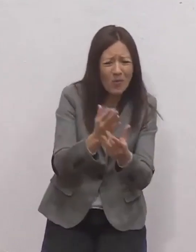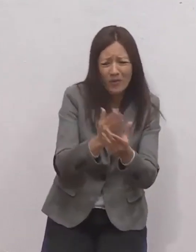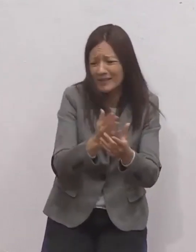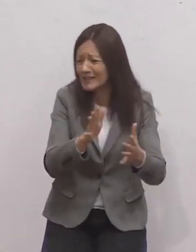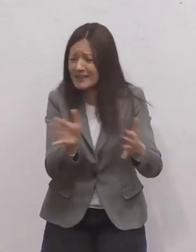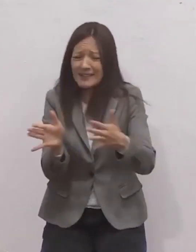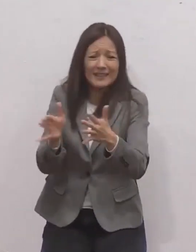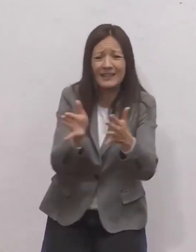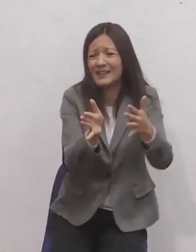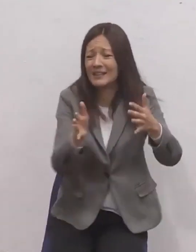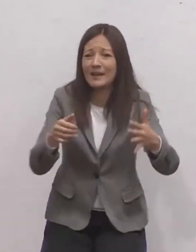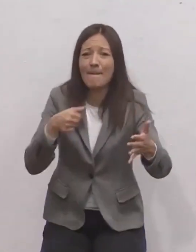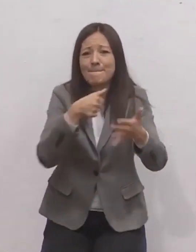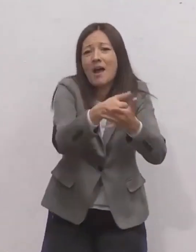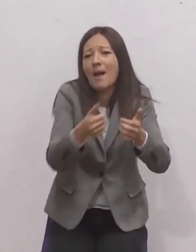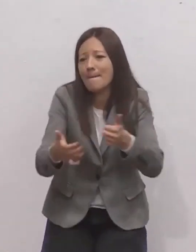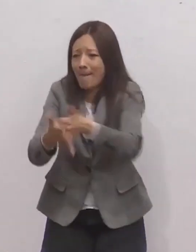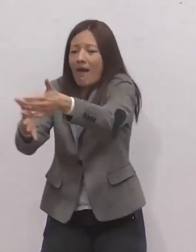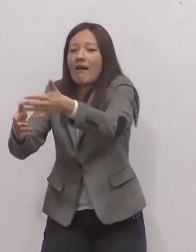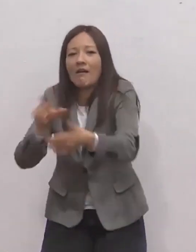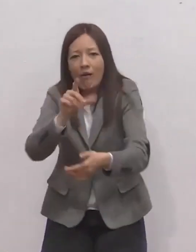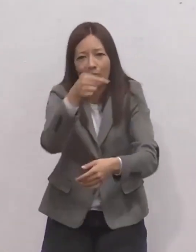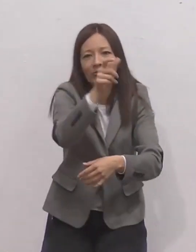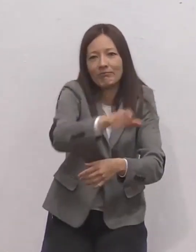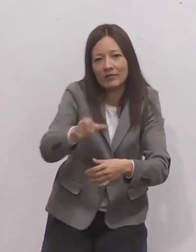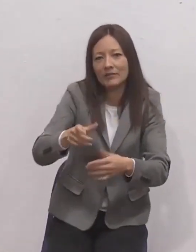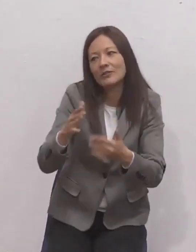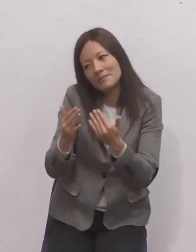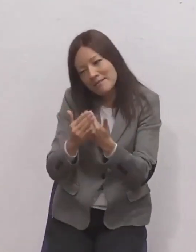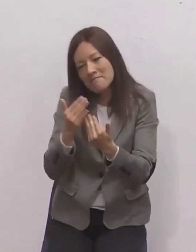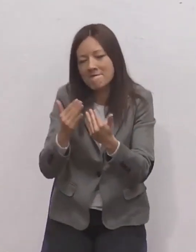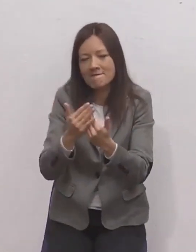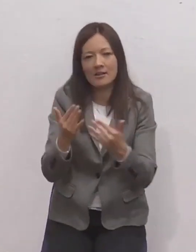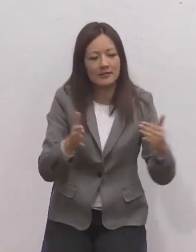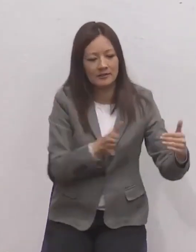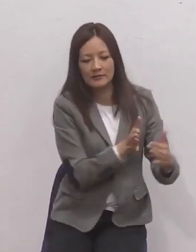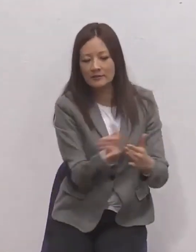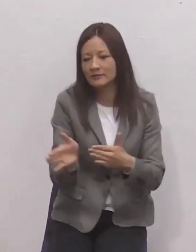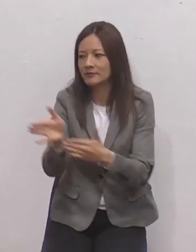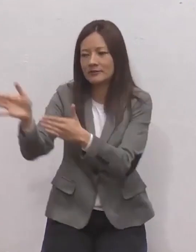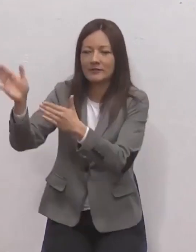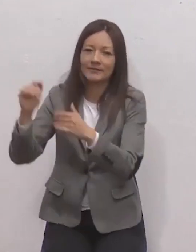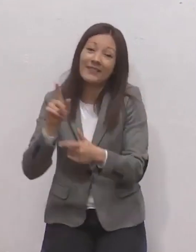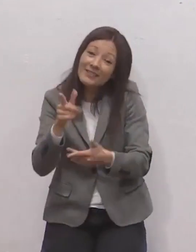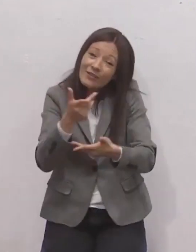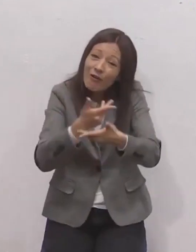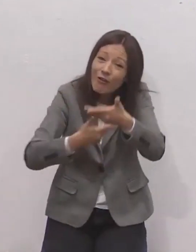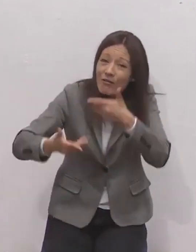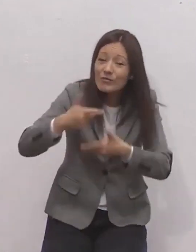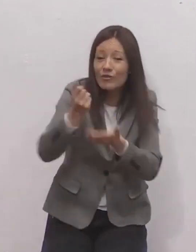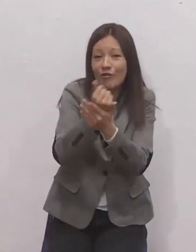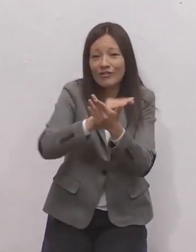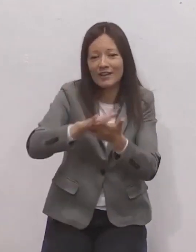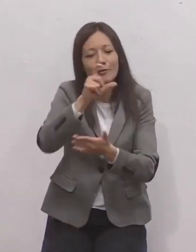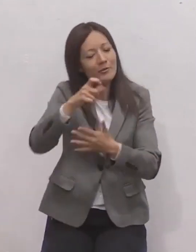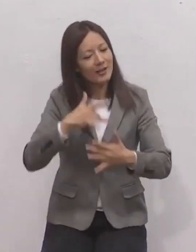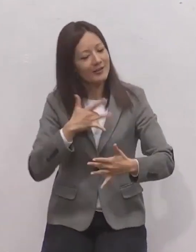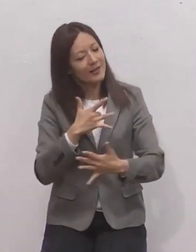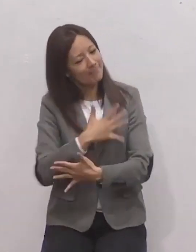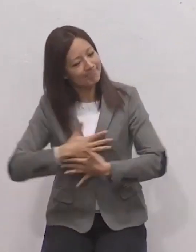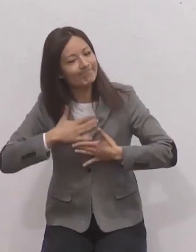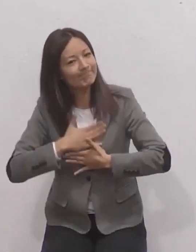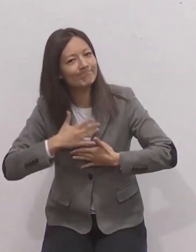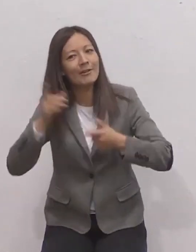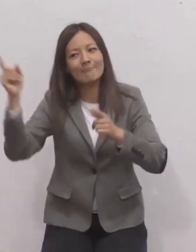salida y no atropellen a la gente. Sí, entiende que es para facilitar esta comunión con los santos y la gente se sienta agradada y